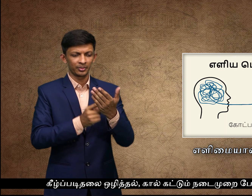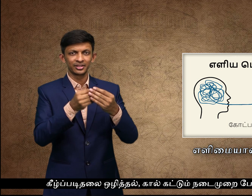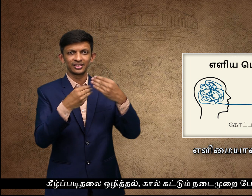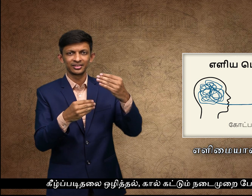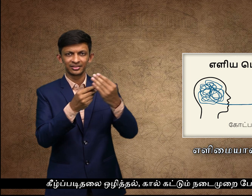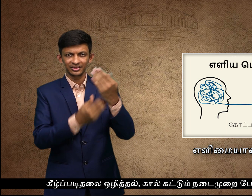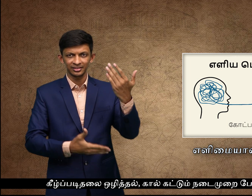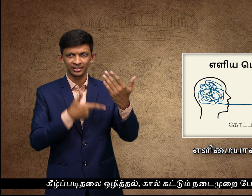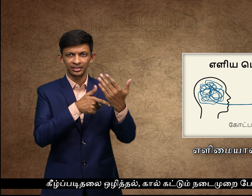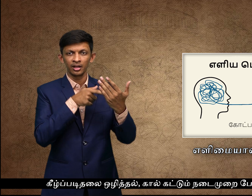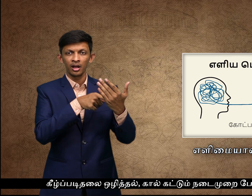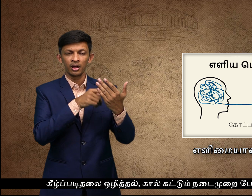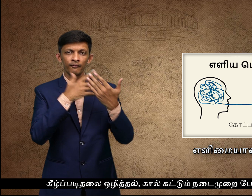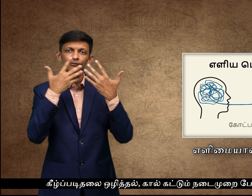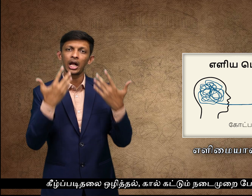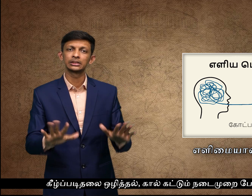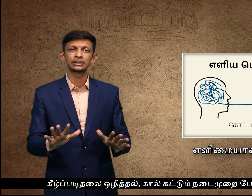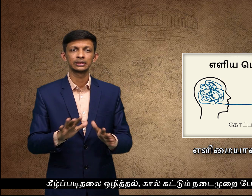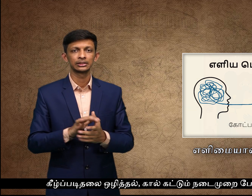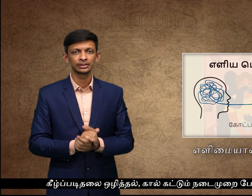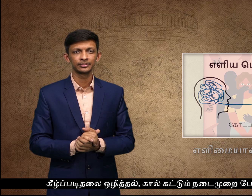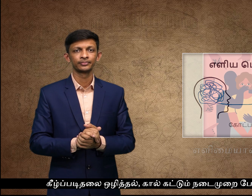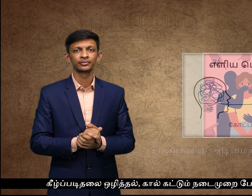பெண்களின் கீழ்ப்படிதலை ஒழித்தல்,